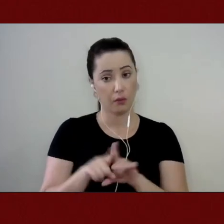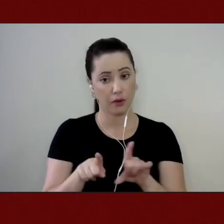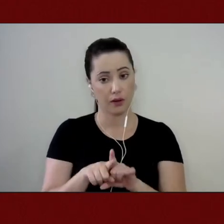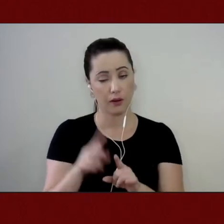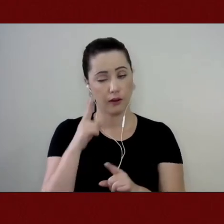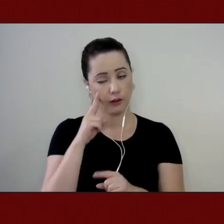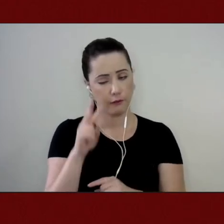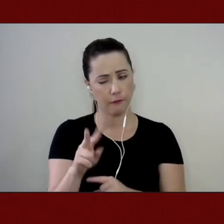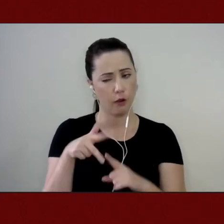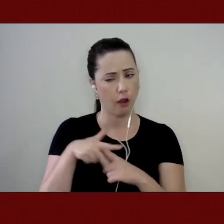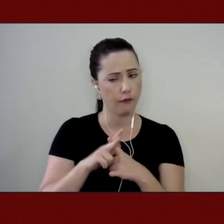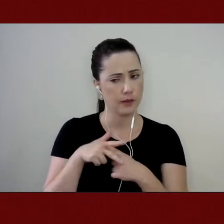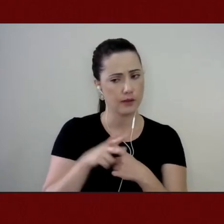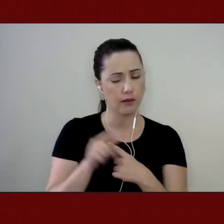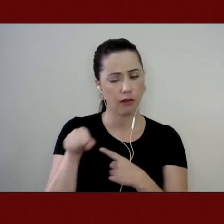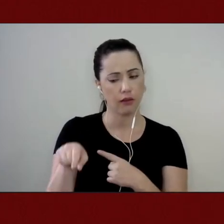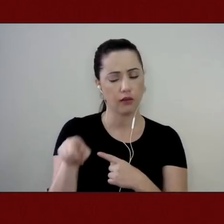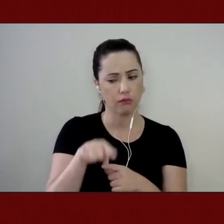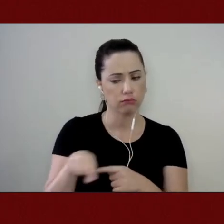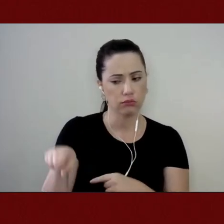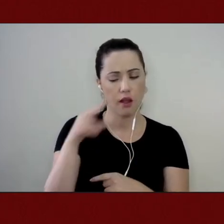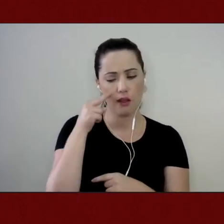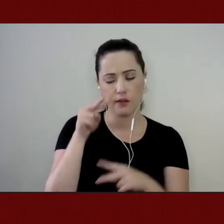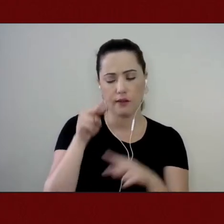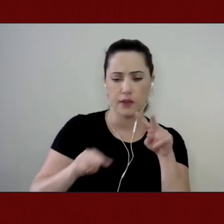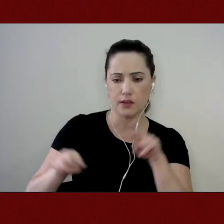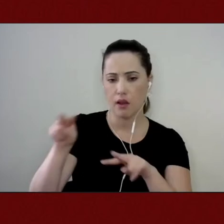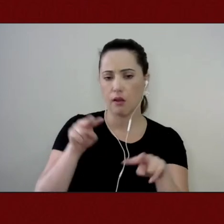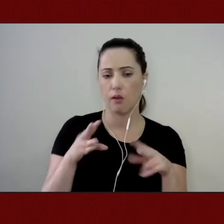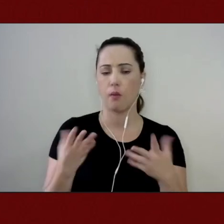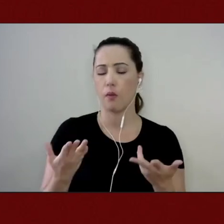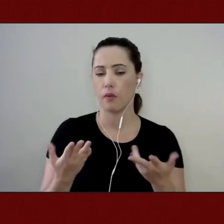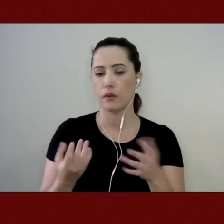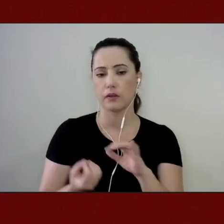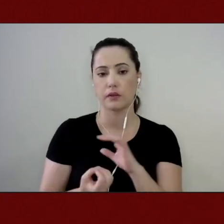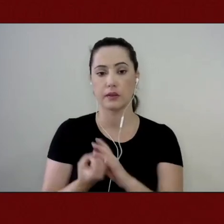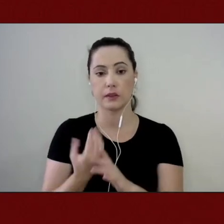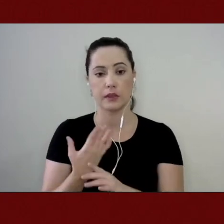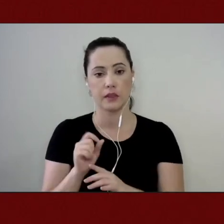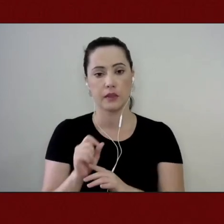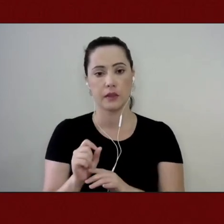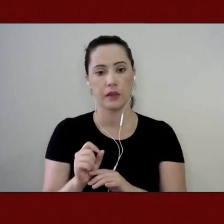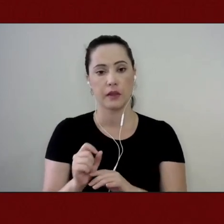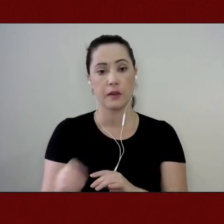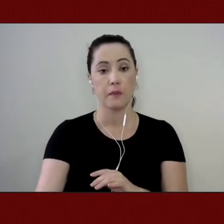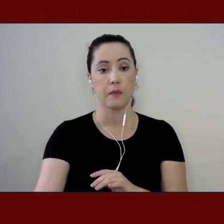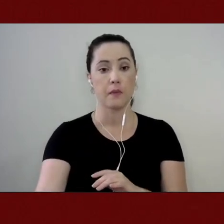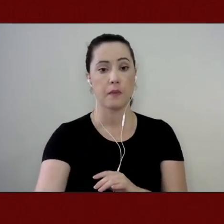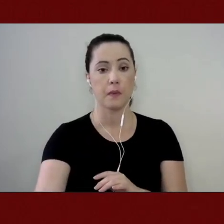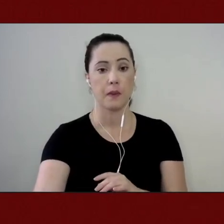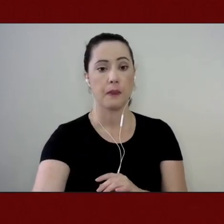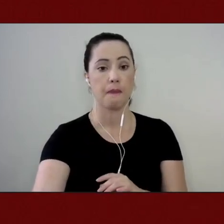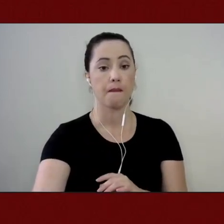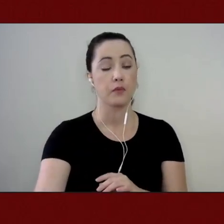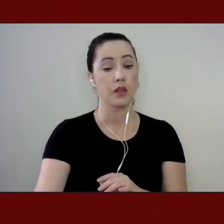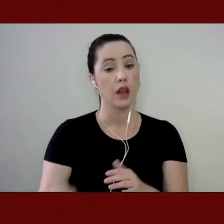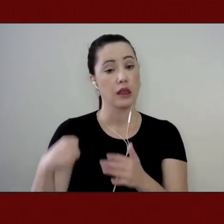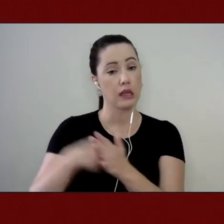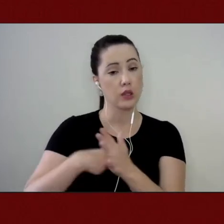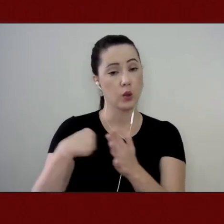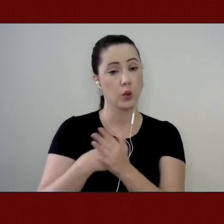perspectiva. Não é? Vem revisando as perspectivas construídas no calor das lutas aí dos anos 70 e 80